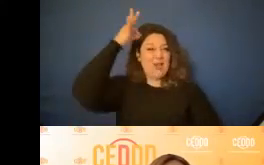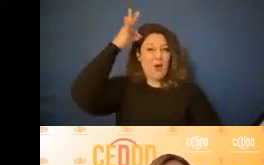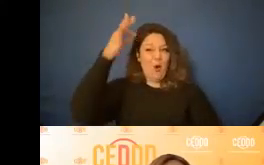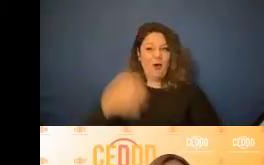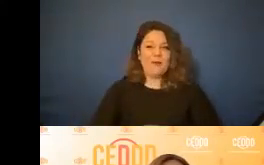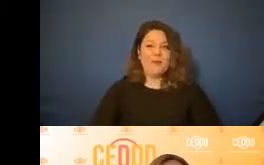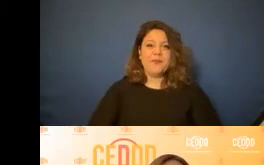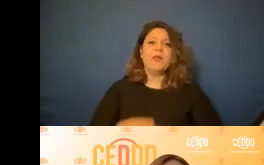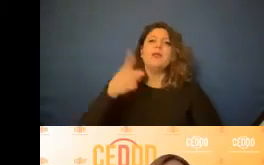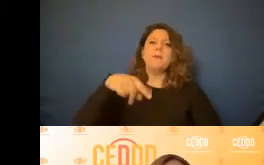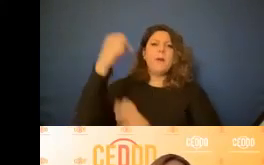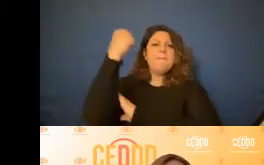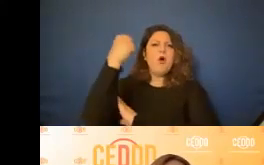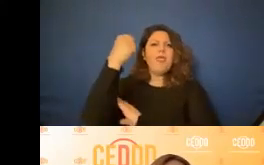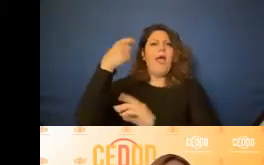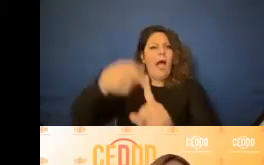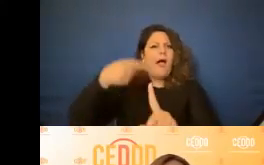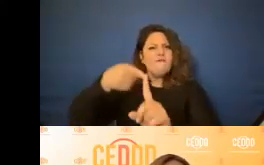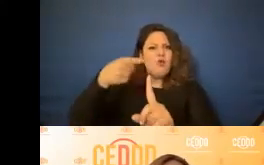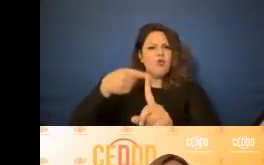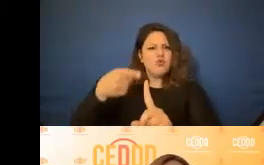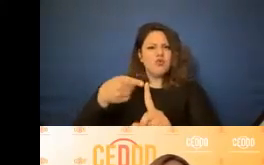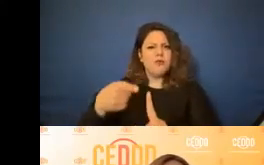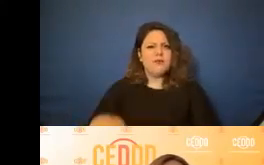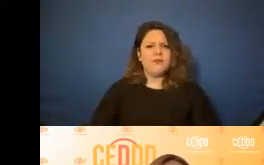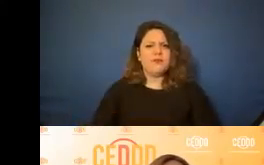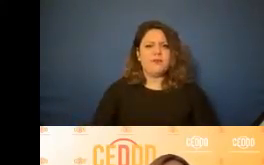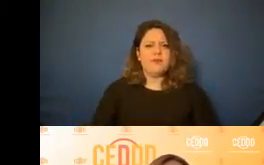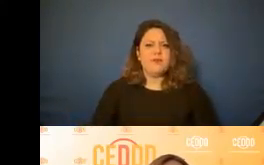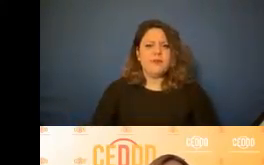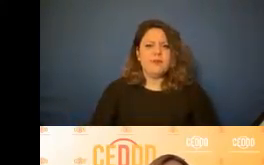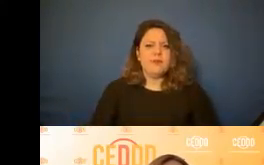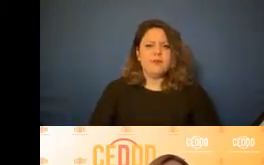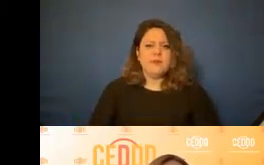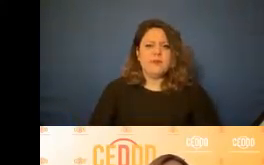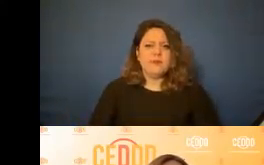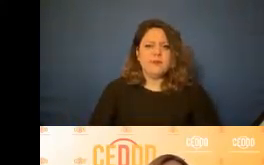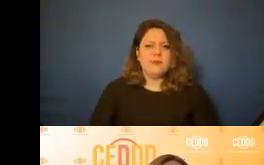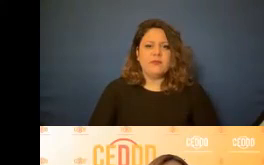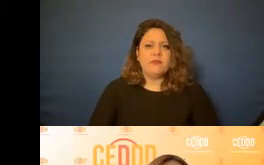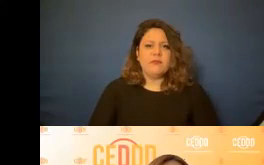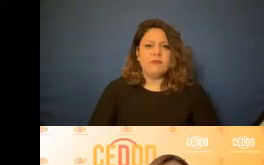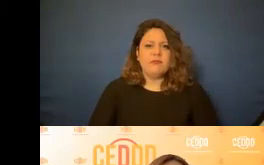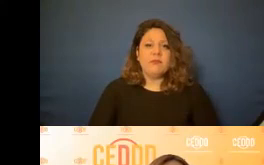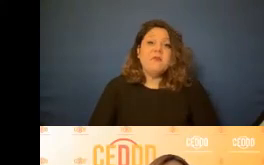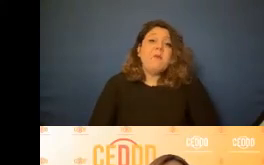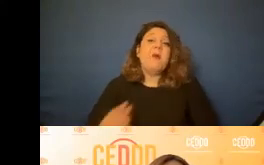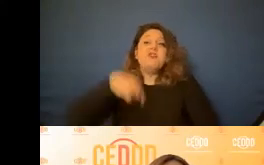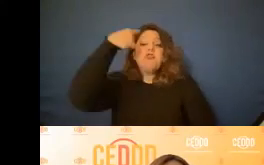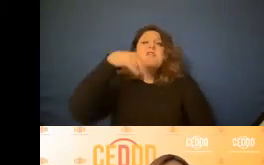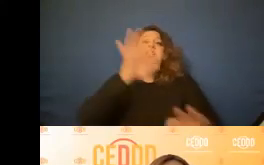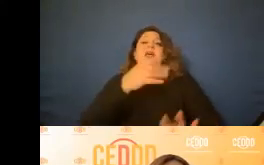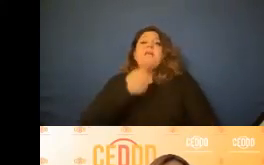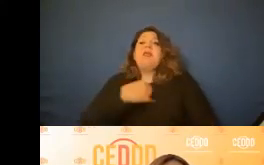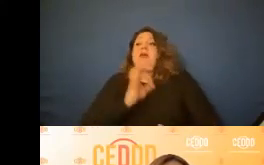genera indefensión. Encima me parece gracioso. Y como yo sé que nadie me va a decir nada, y como sé que es un fenómeno